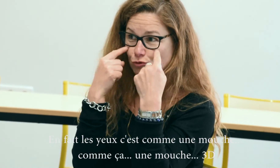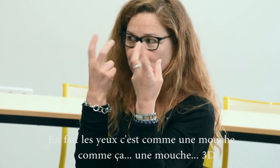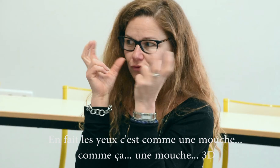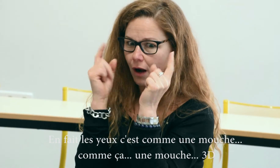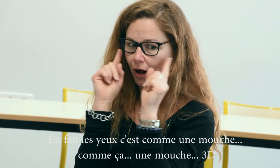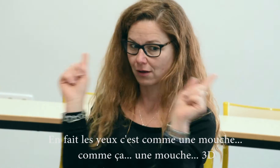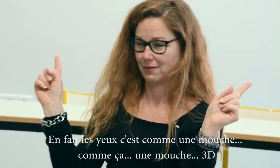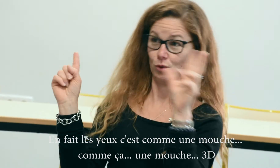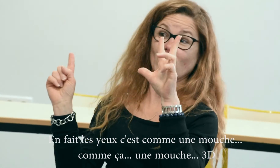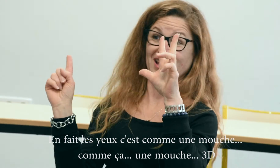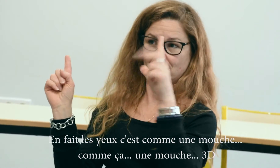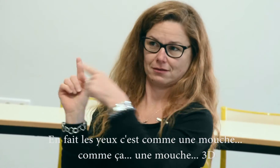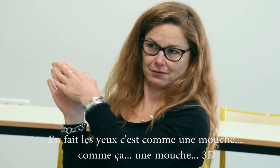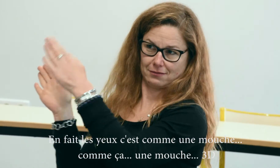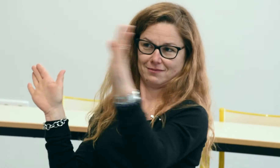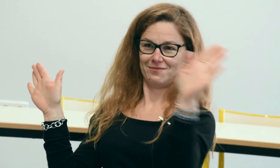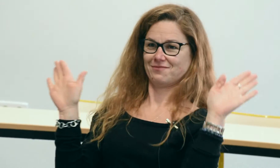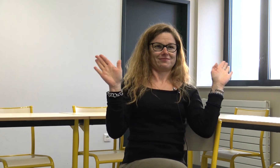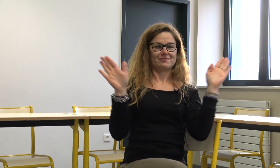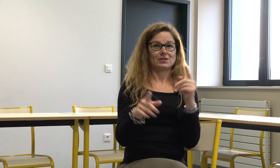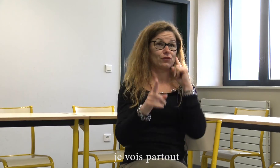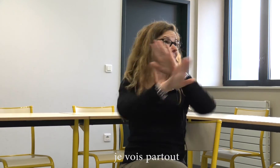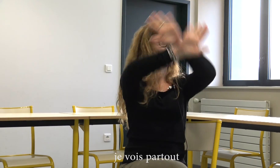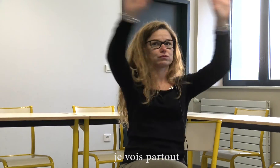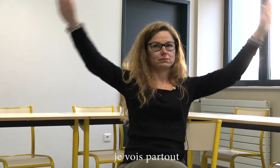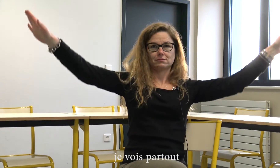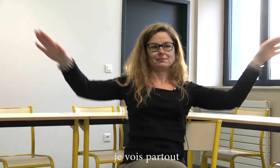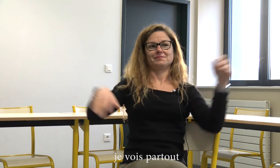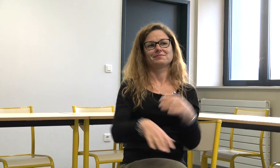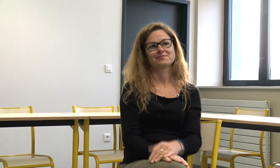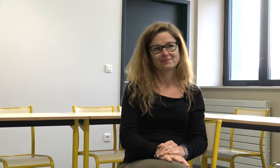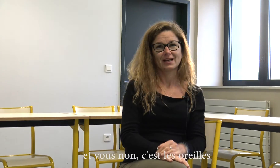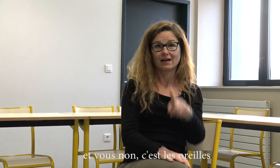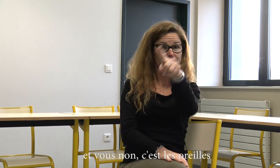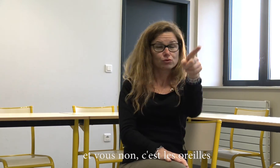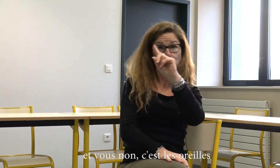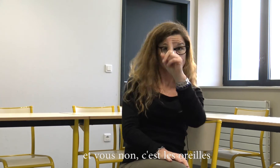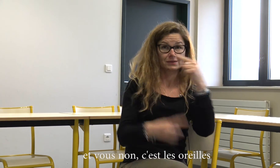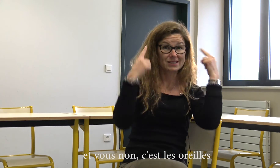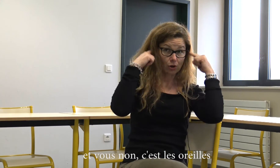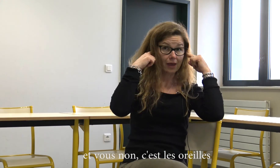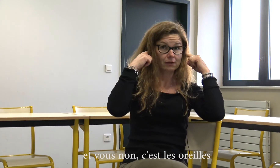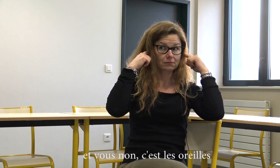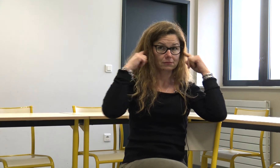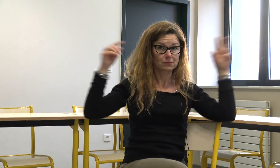mouche, voilà, 3D. Tu vas partout. Et vous, nous, c'est les oreilles.